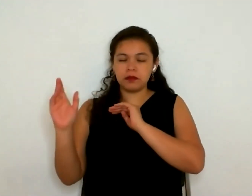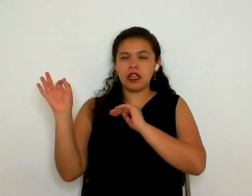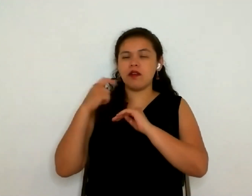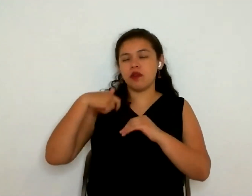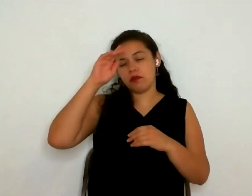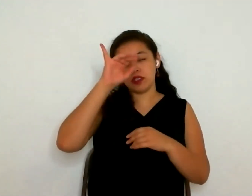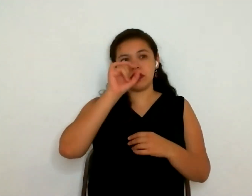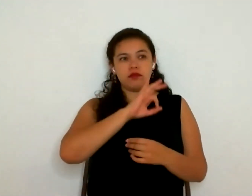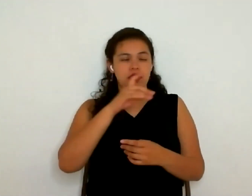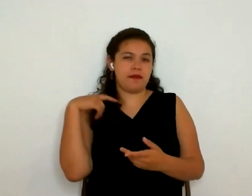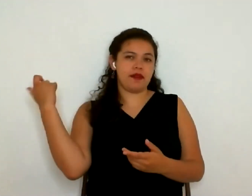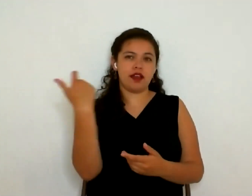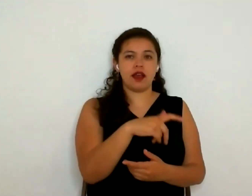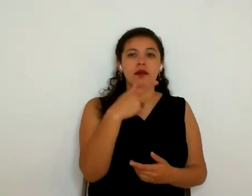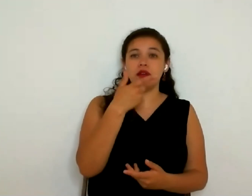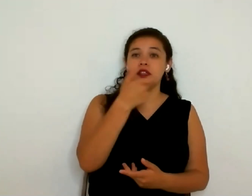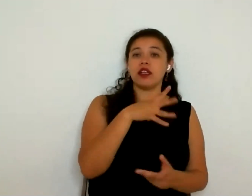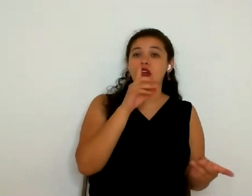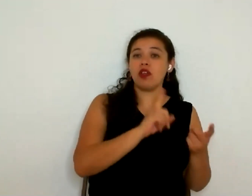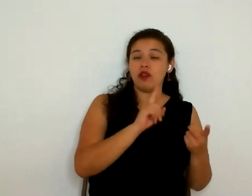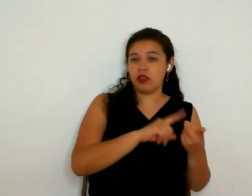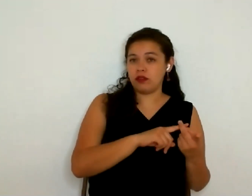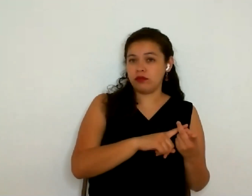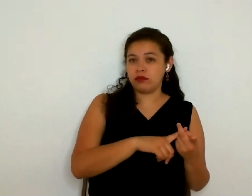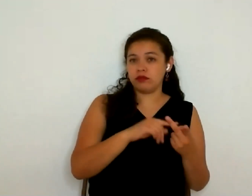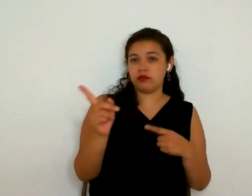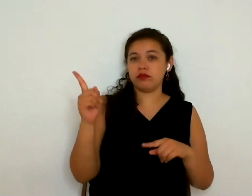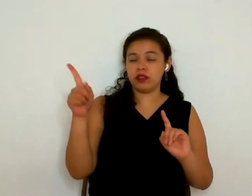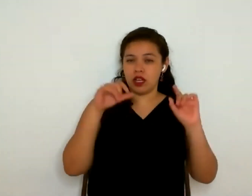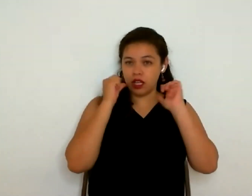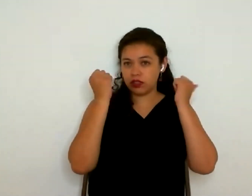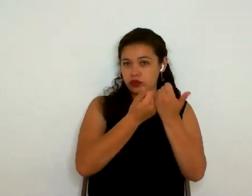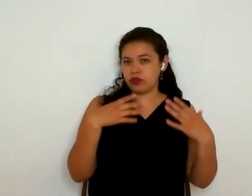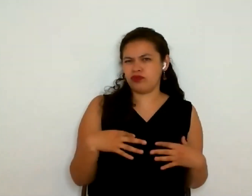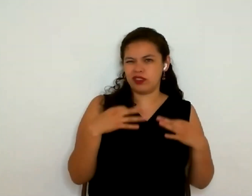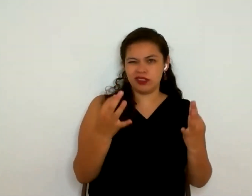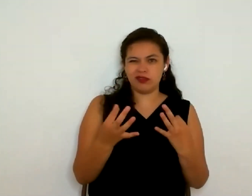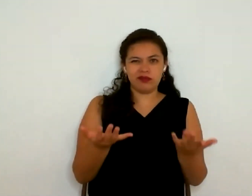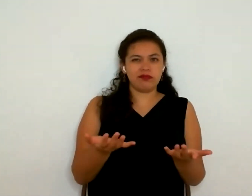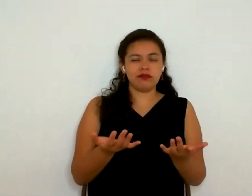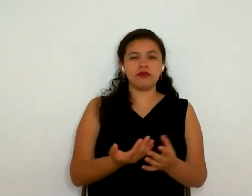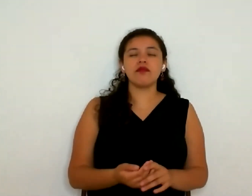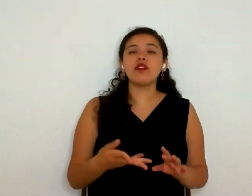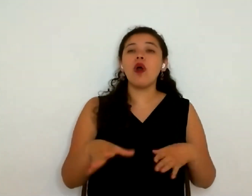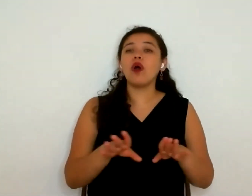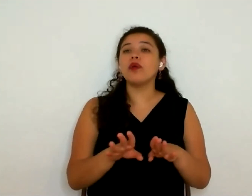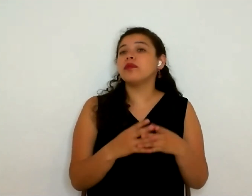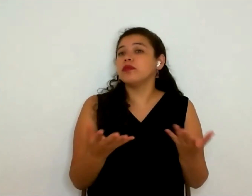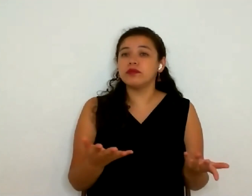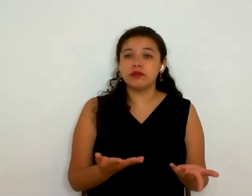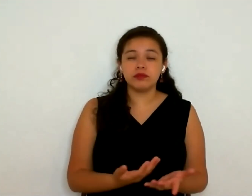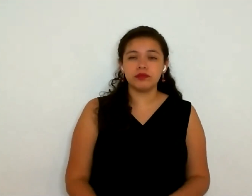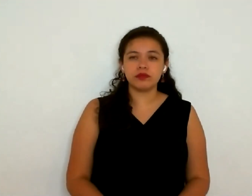pero ese dinero a dónde iría iría a la asociación a la fundación o cómo sería